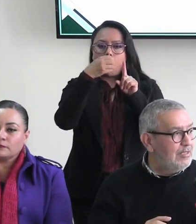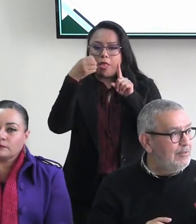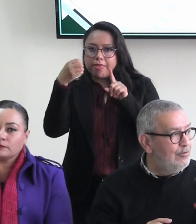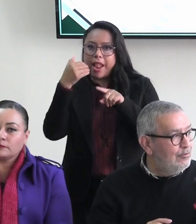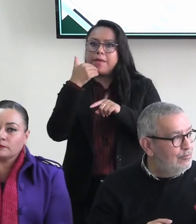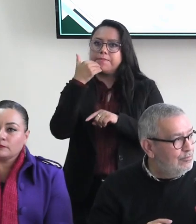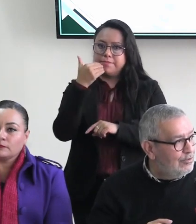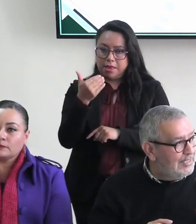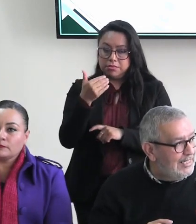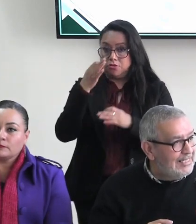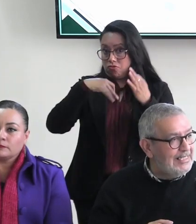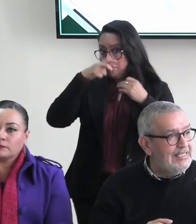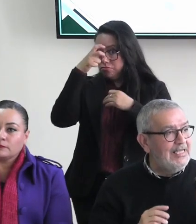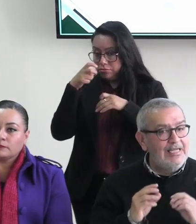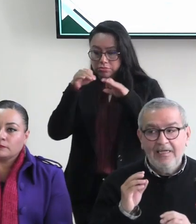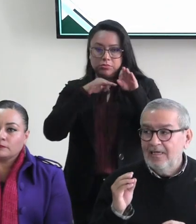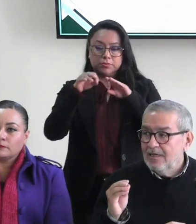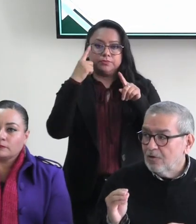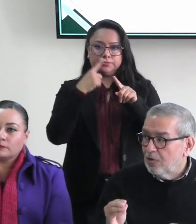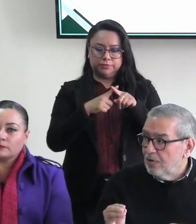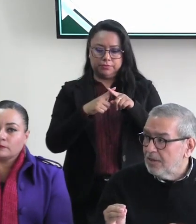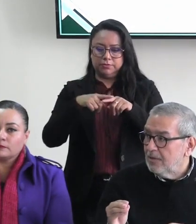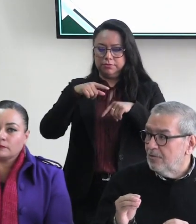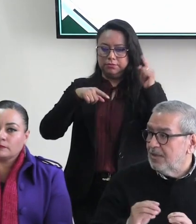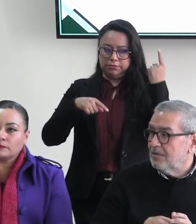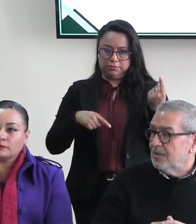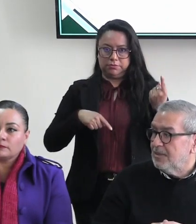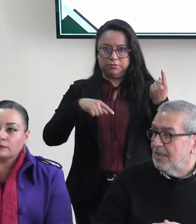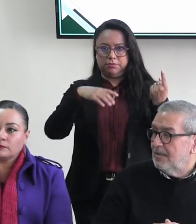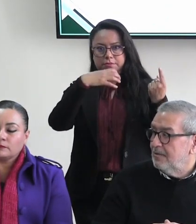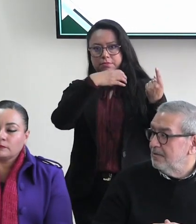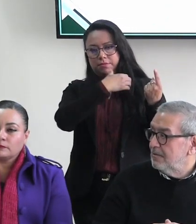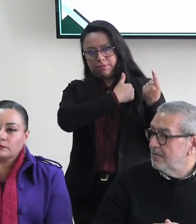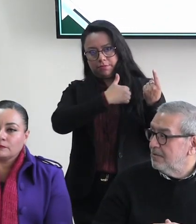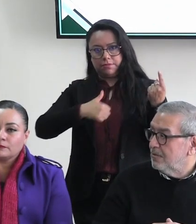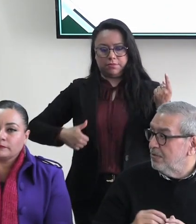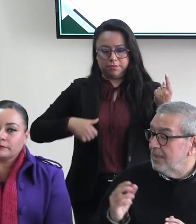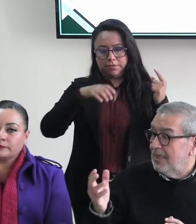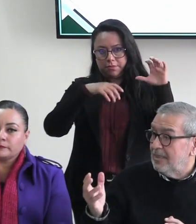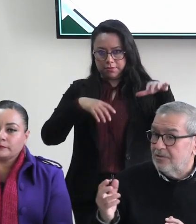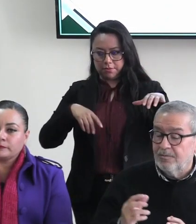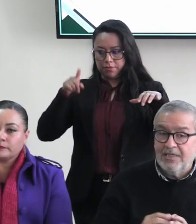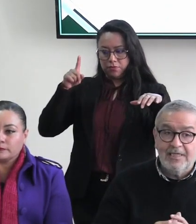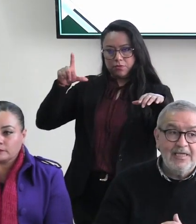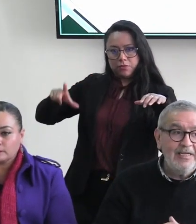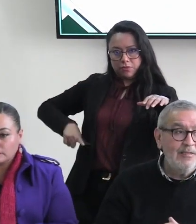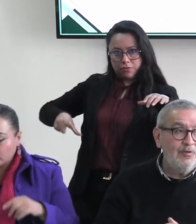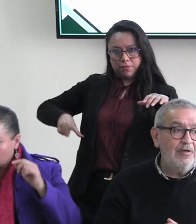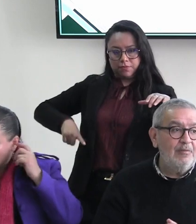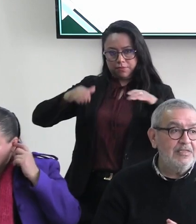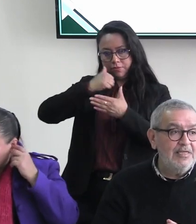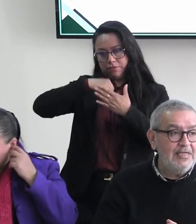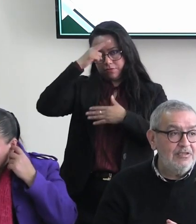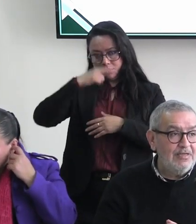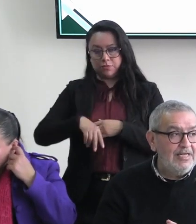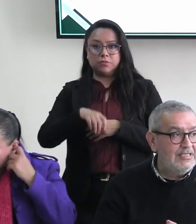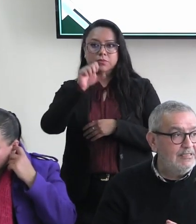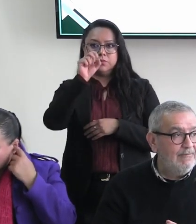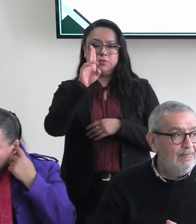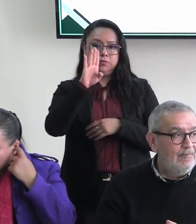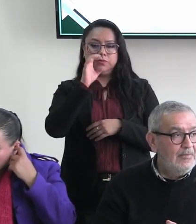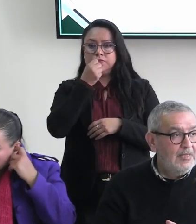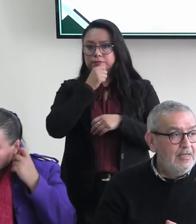que ser un trabajo conjunto de la alcaldía con el gobierno central, con la Subsecretaría de Programas